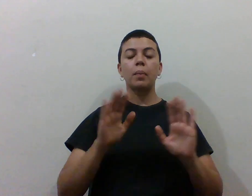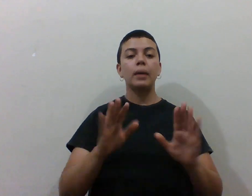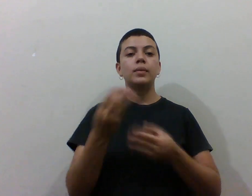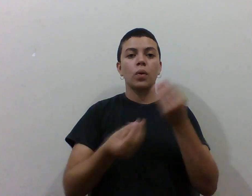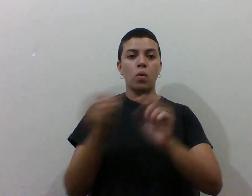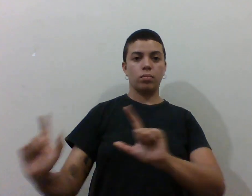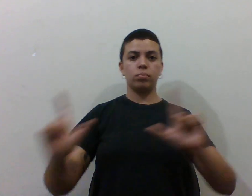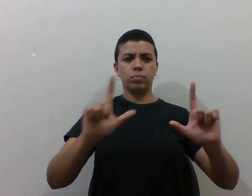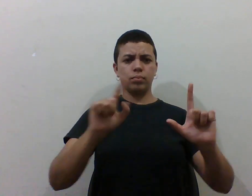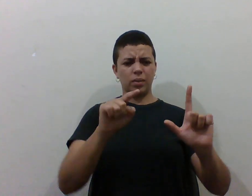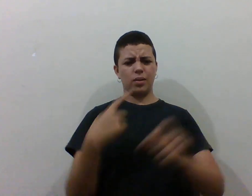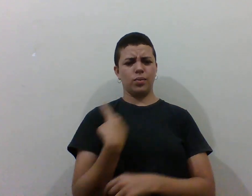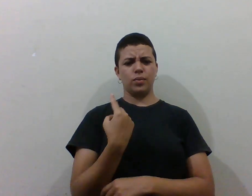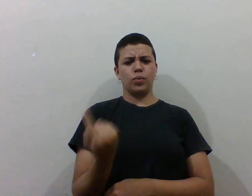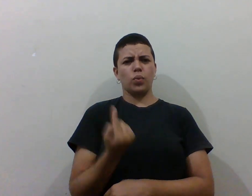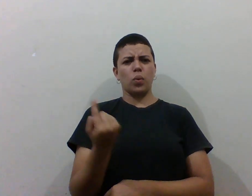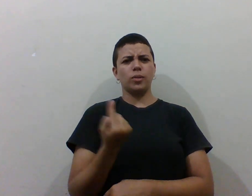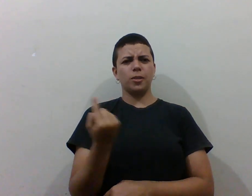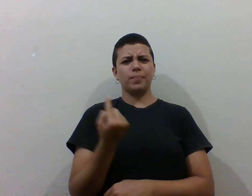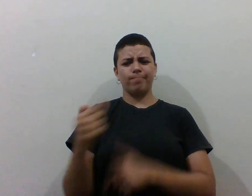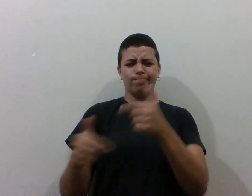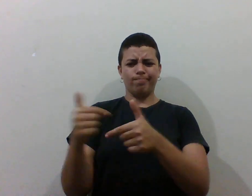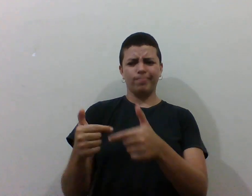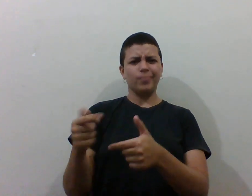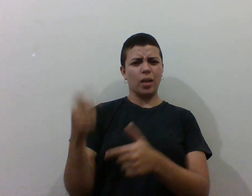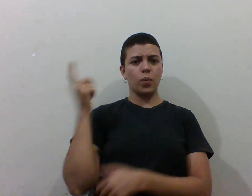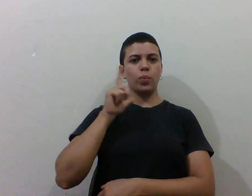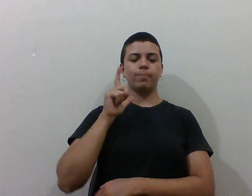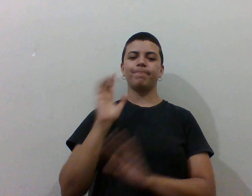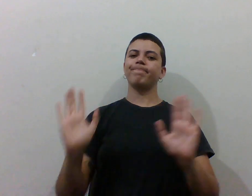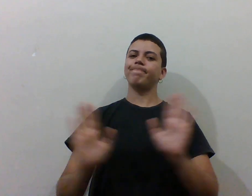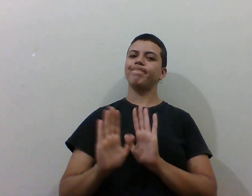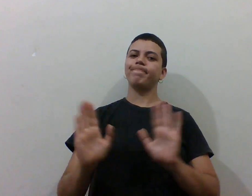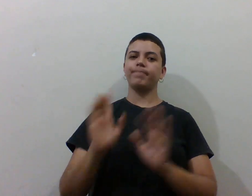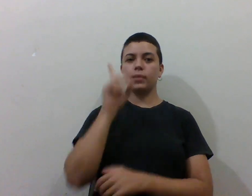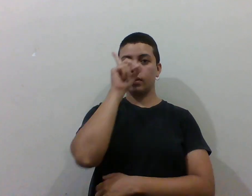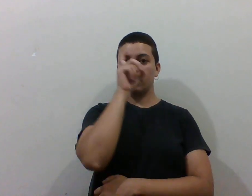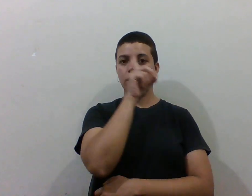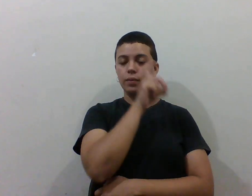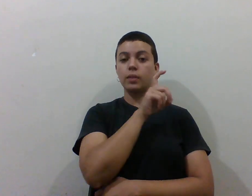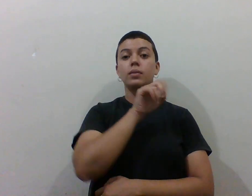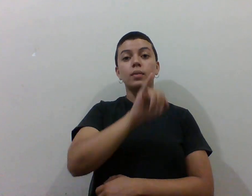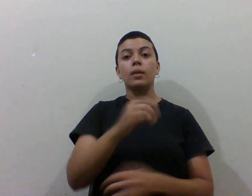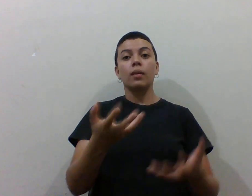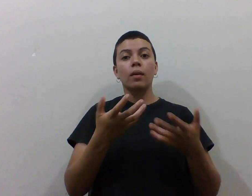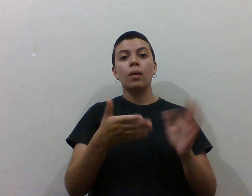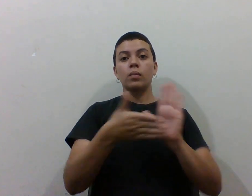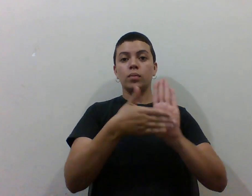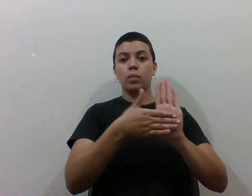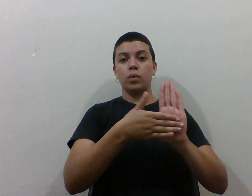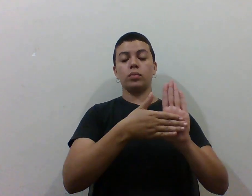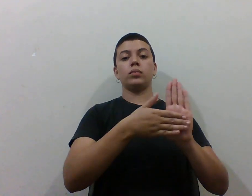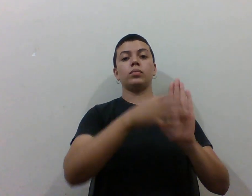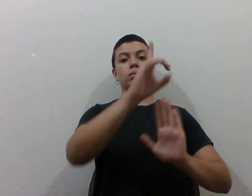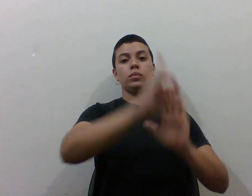difícil de ser concretizado porque trabalhar direitos humanos no ensino superior com